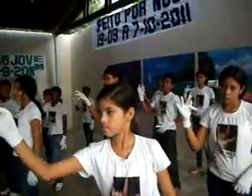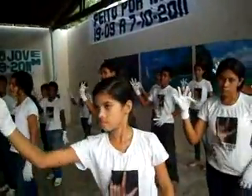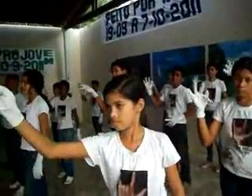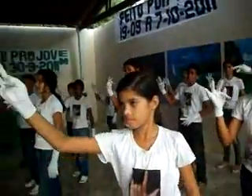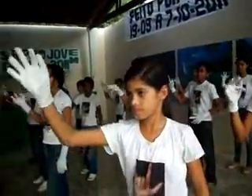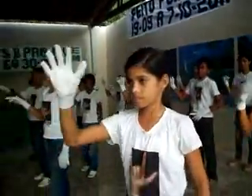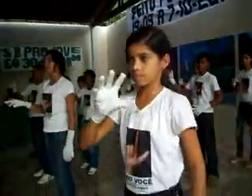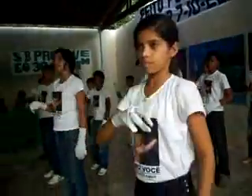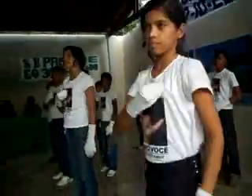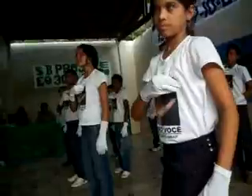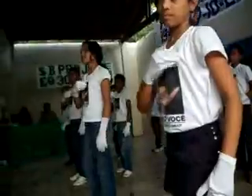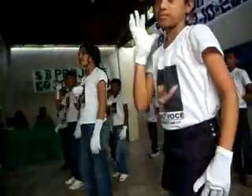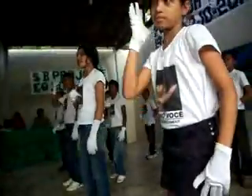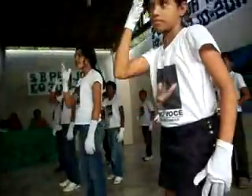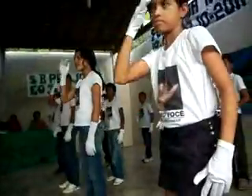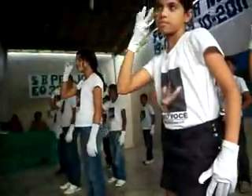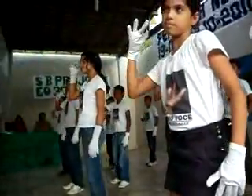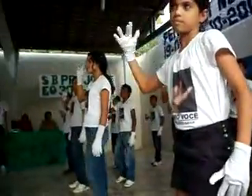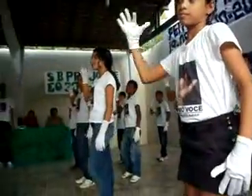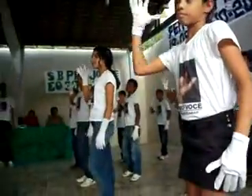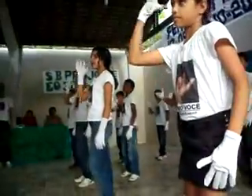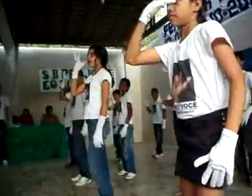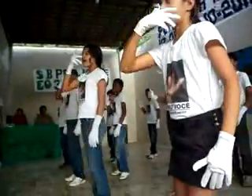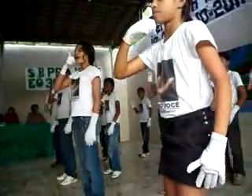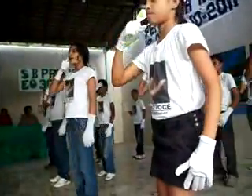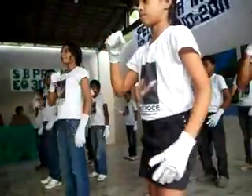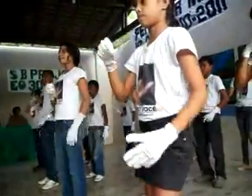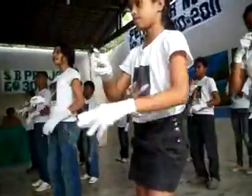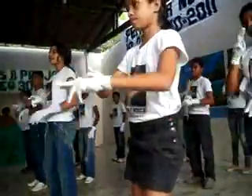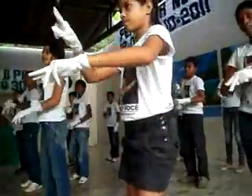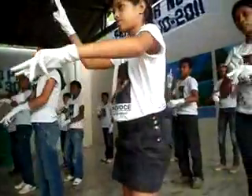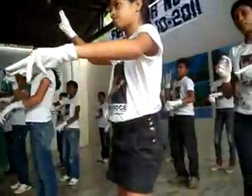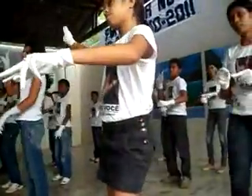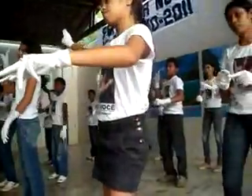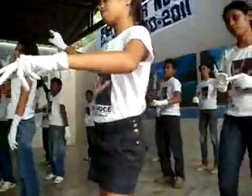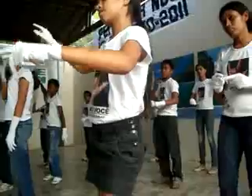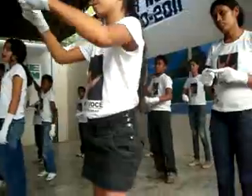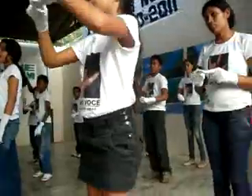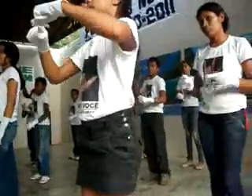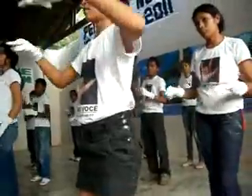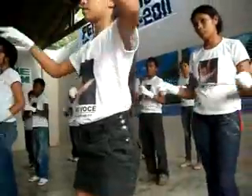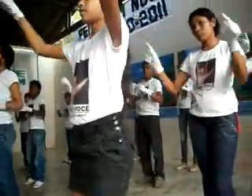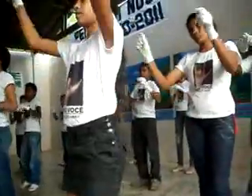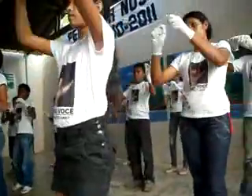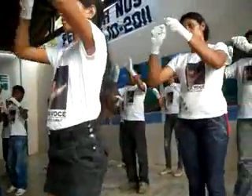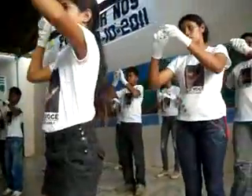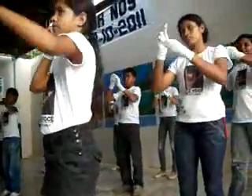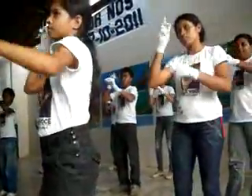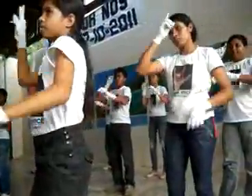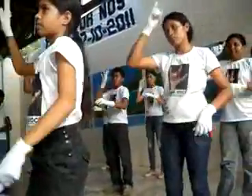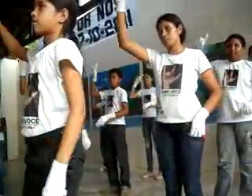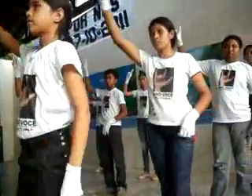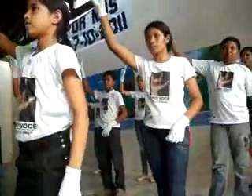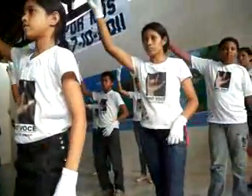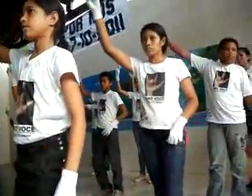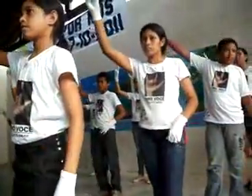vida um sonho lindo se realizou Um presente enviado pelo meu senhor Você